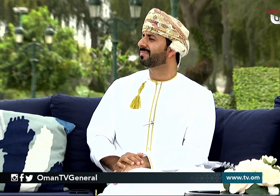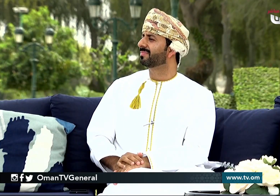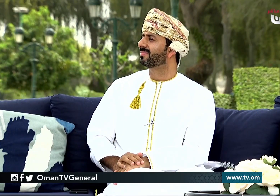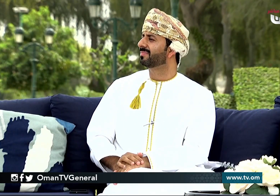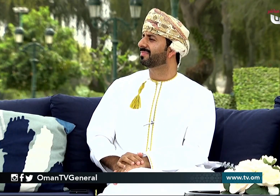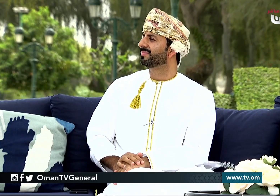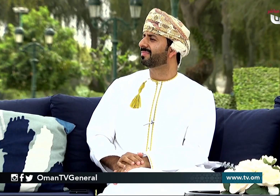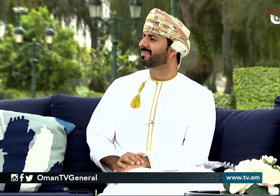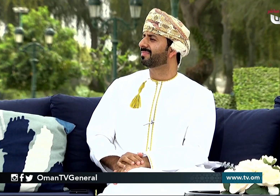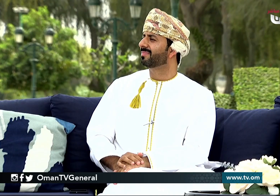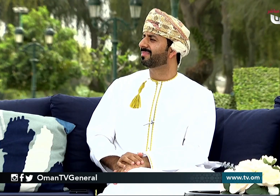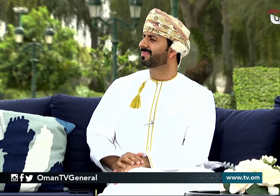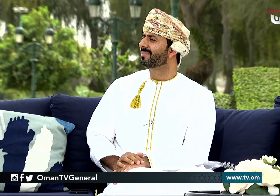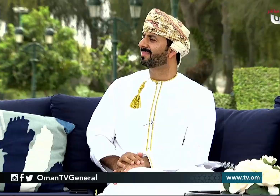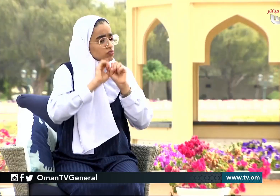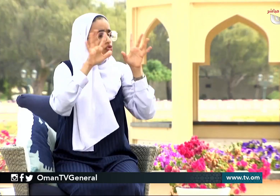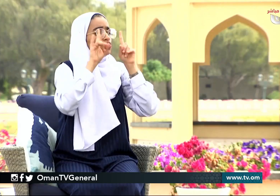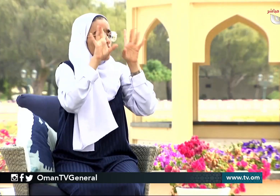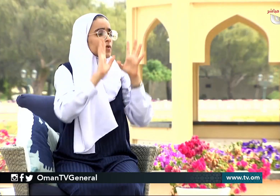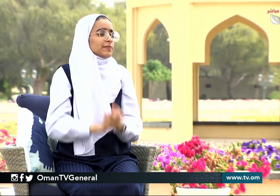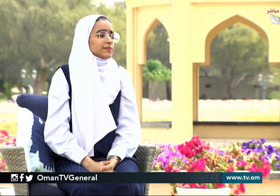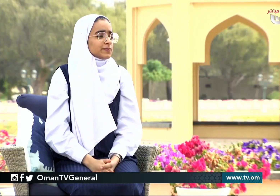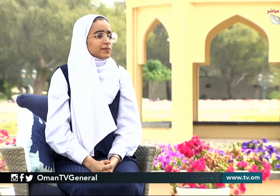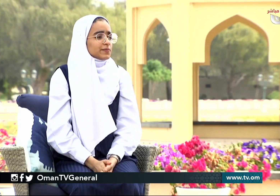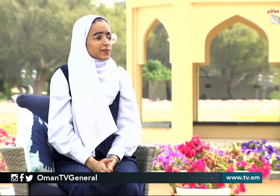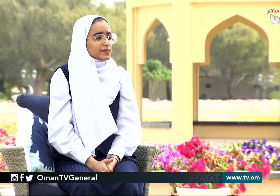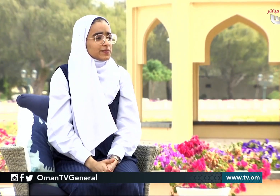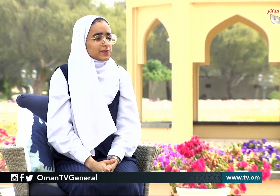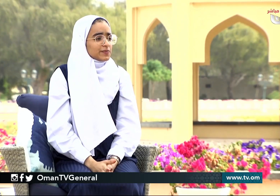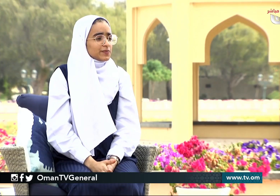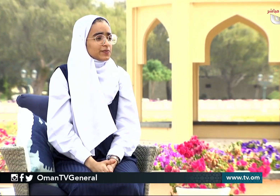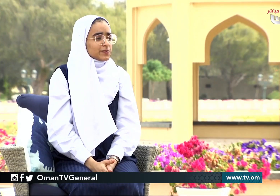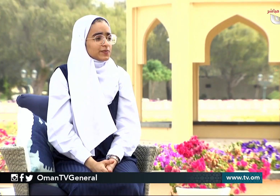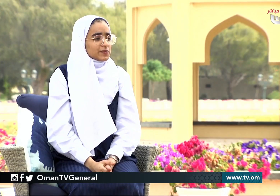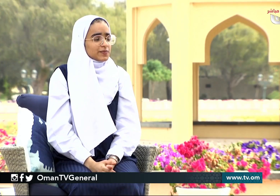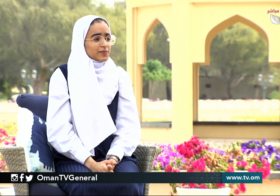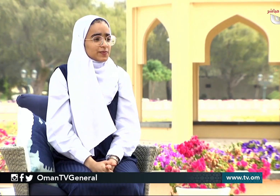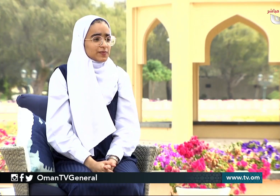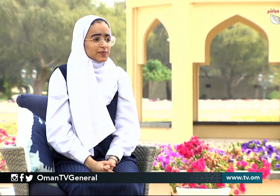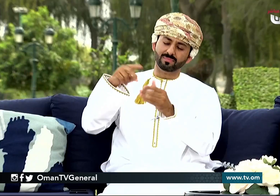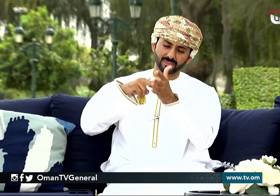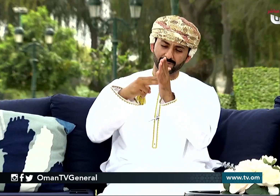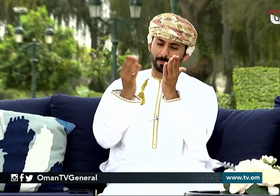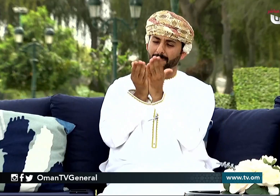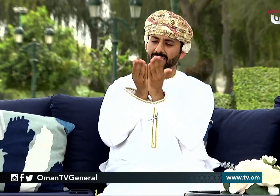يكون الأصم يكون مذيع لنقل الثقافة ونشر التوعية للأخوان الصم العاملين معهم. جميل جدا. نعم، بالنسبة لي